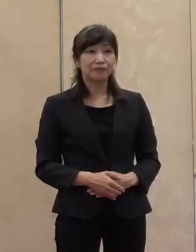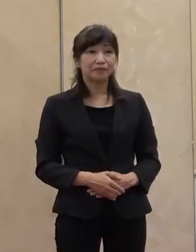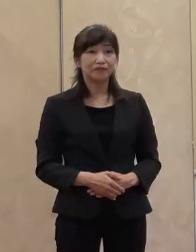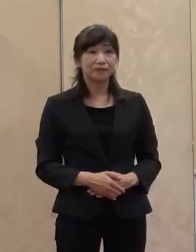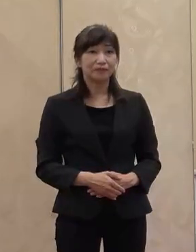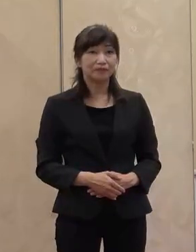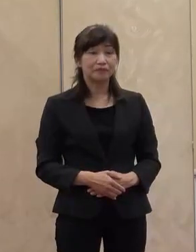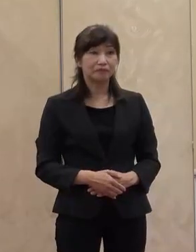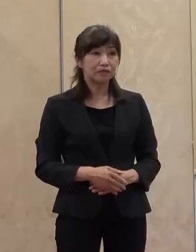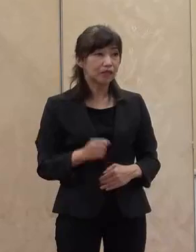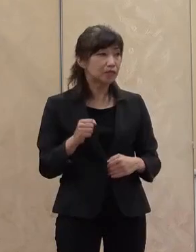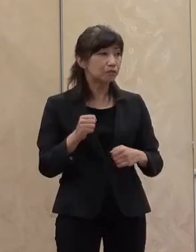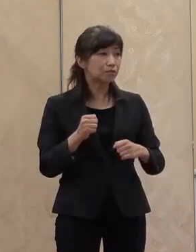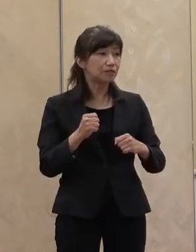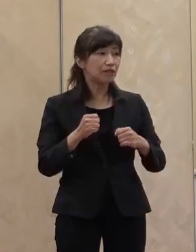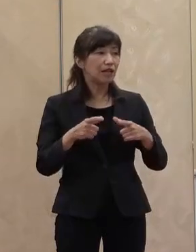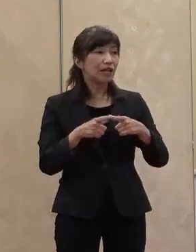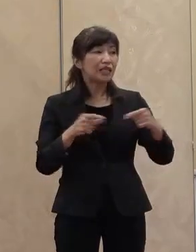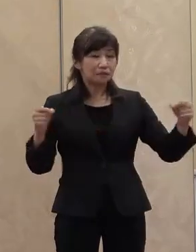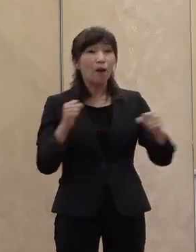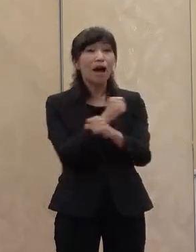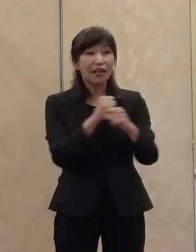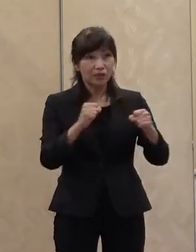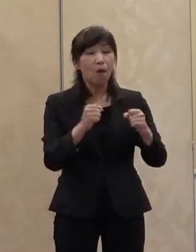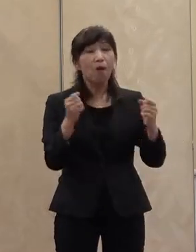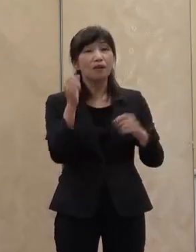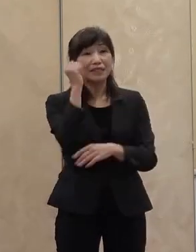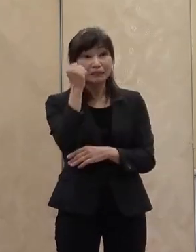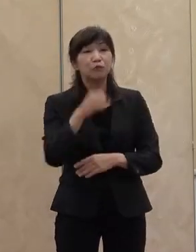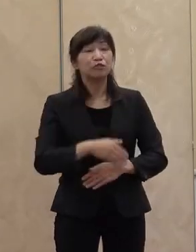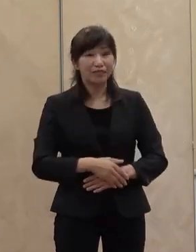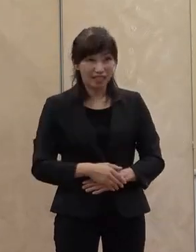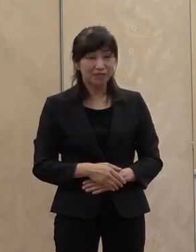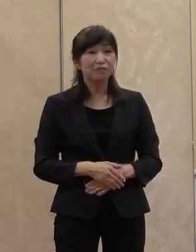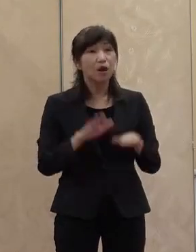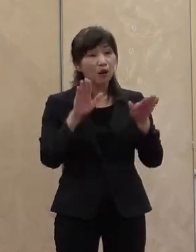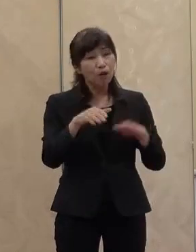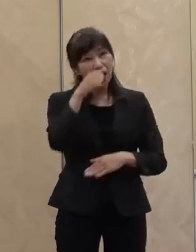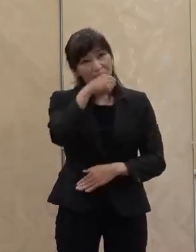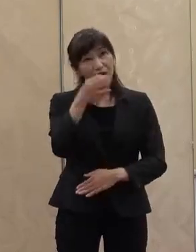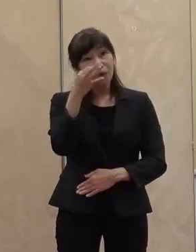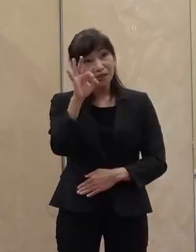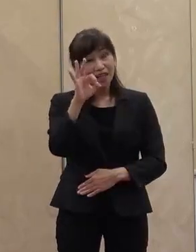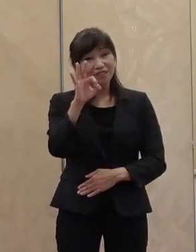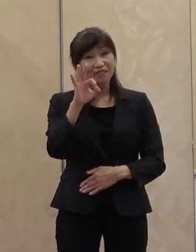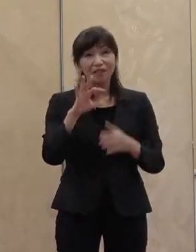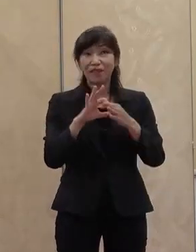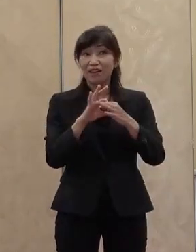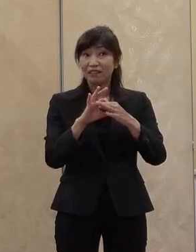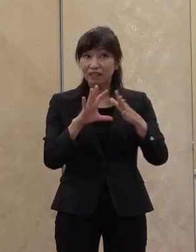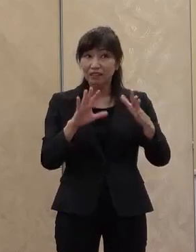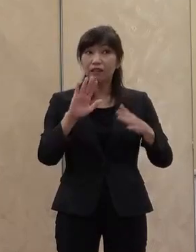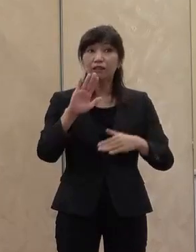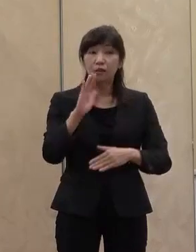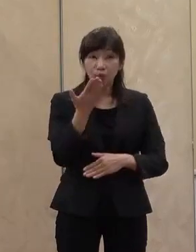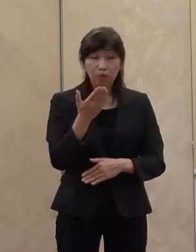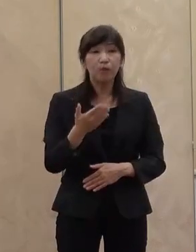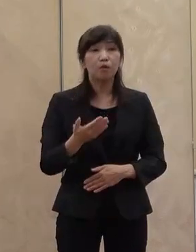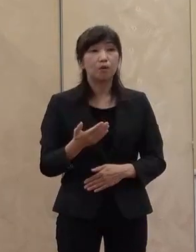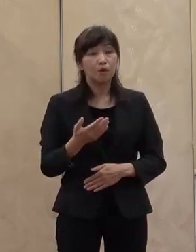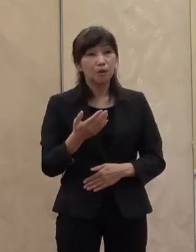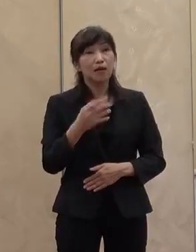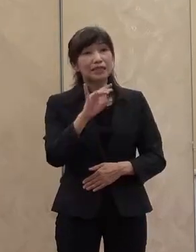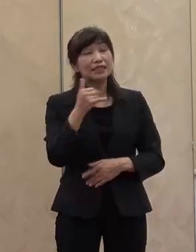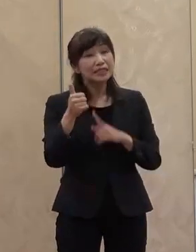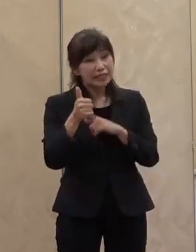日刊工業新聞の大川です。今回の予算とは関係ないんですけれども、先月政府が大阪と福岡を国際